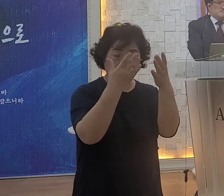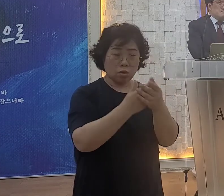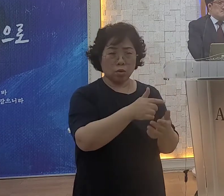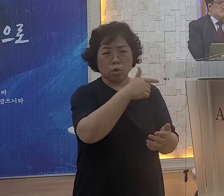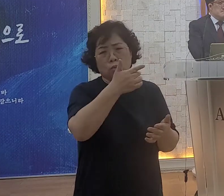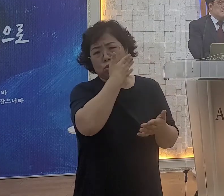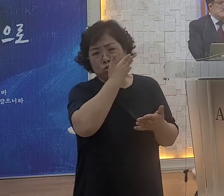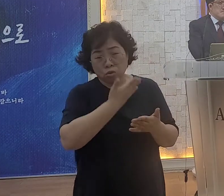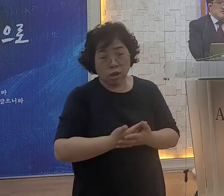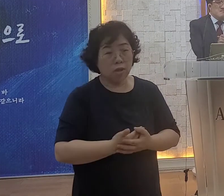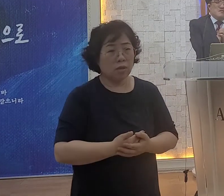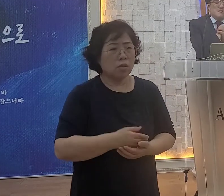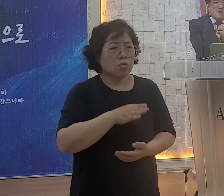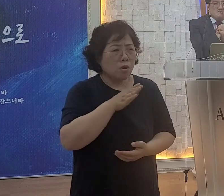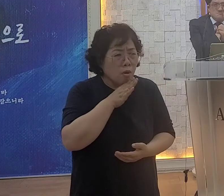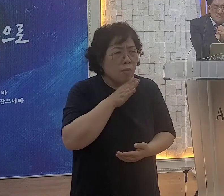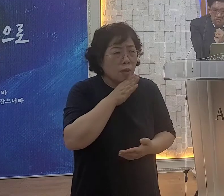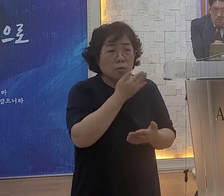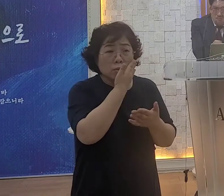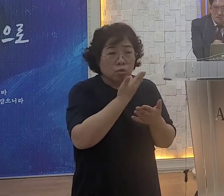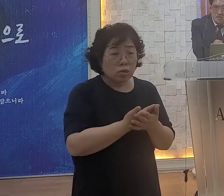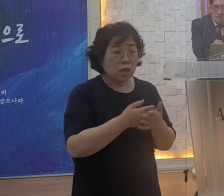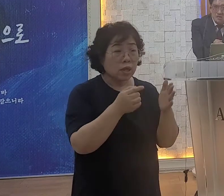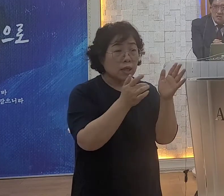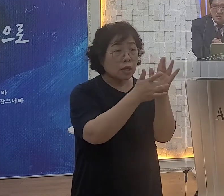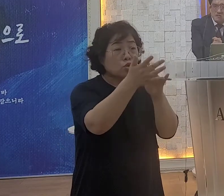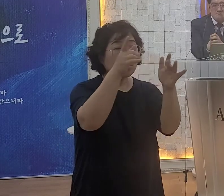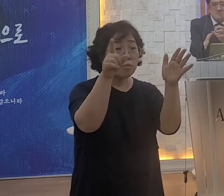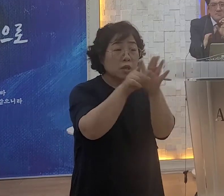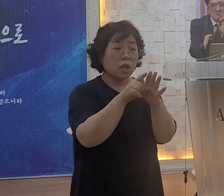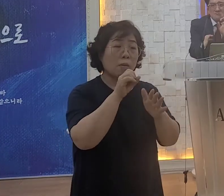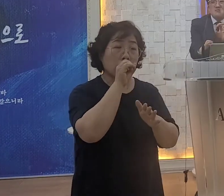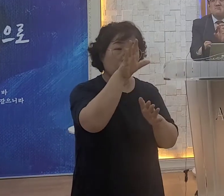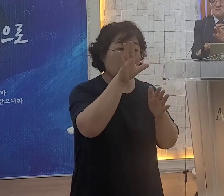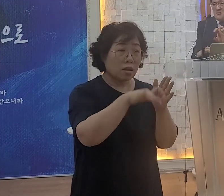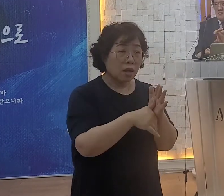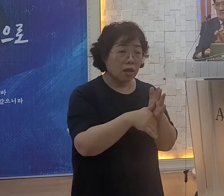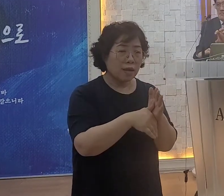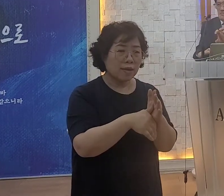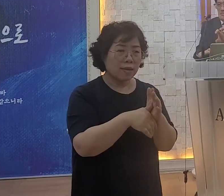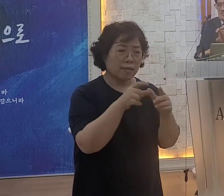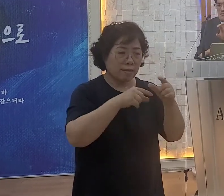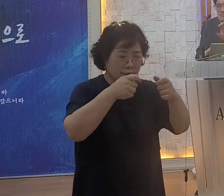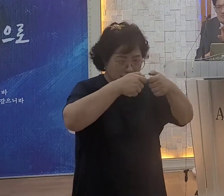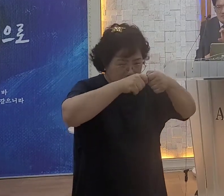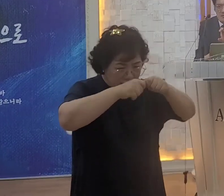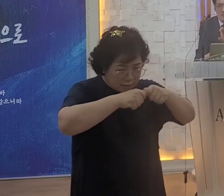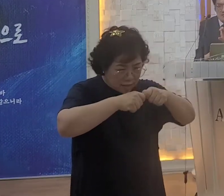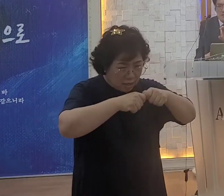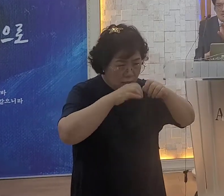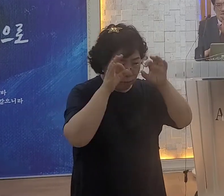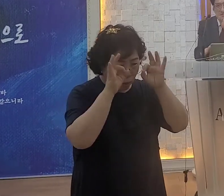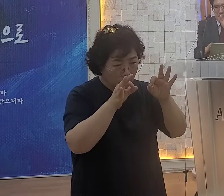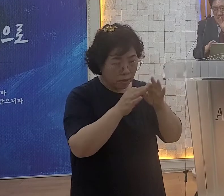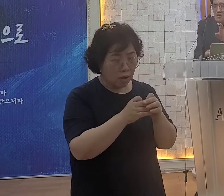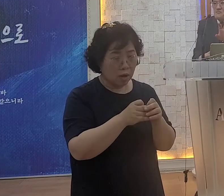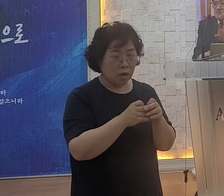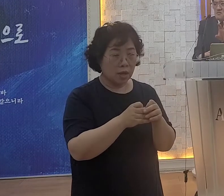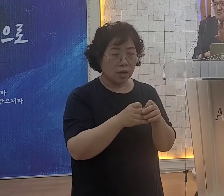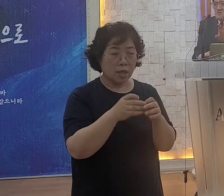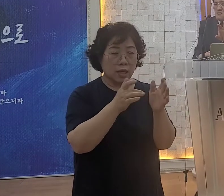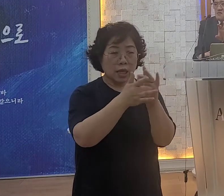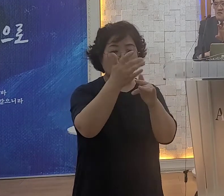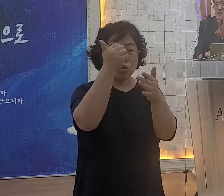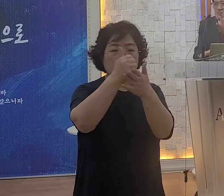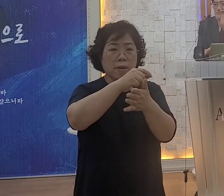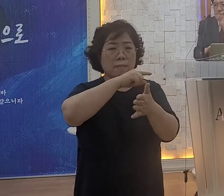중요하다. 그래서 우리가 예수 믿는다고 할 때에 좀 더 구체적으로 들어가요. 뭘 믿는 거예요? 그분의 피를 믿는